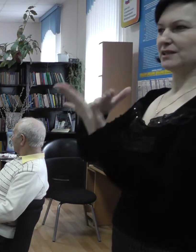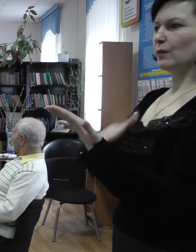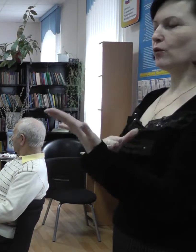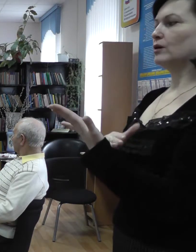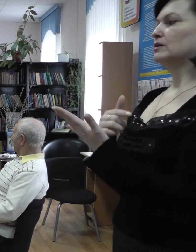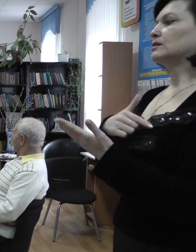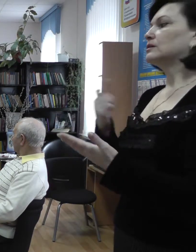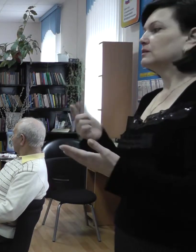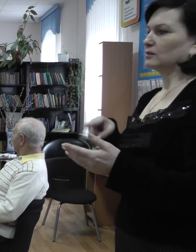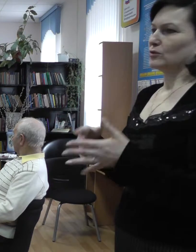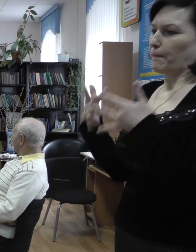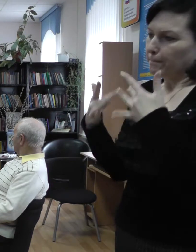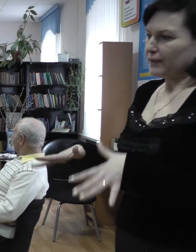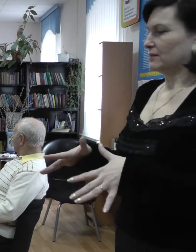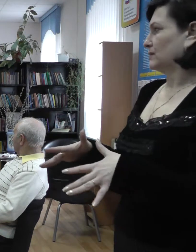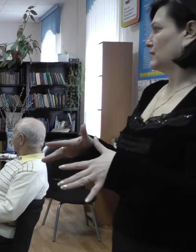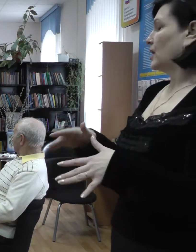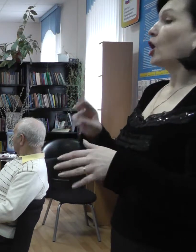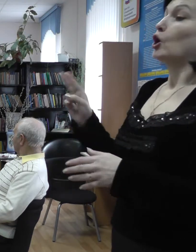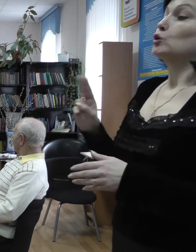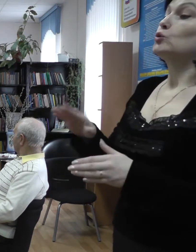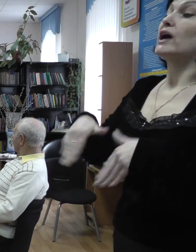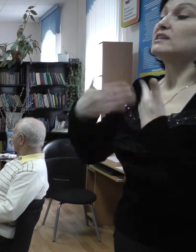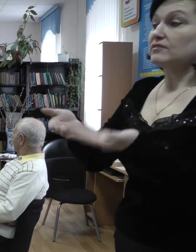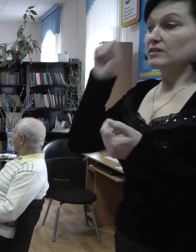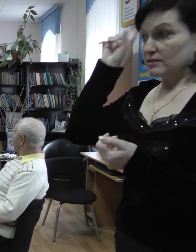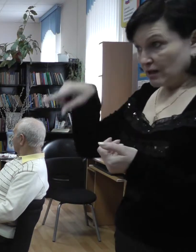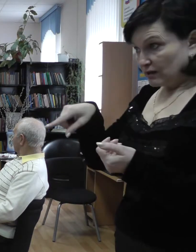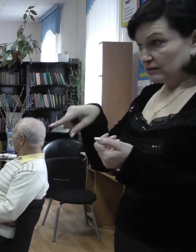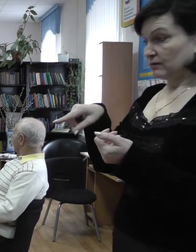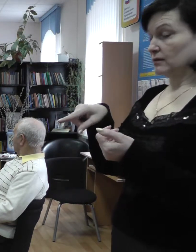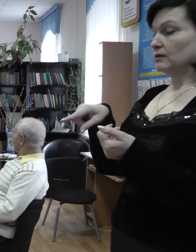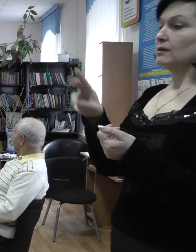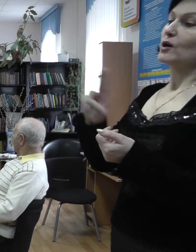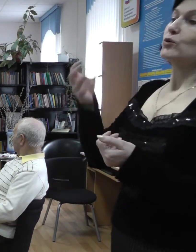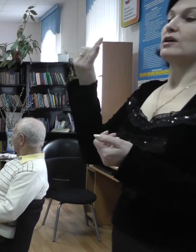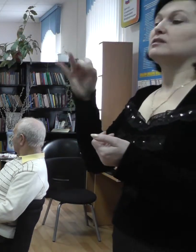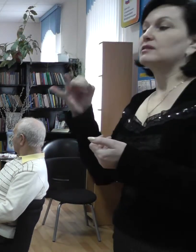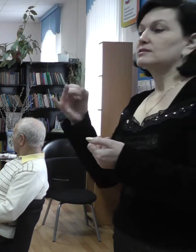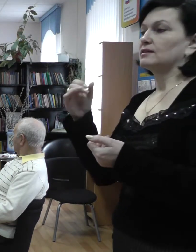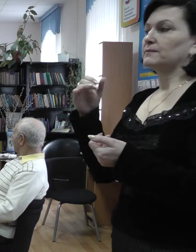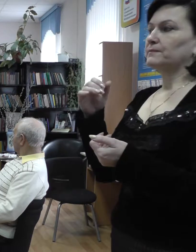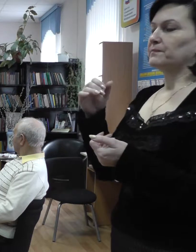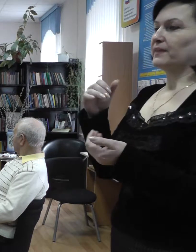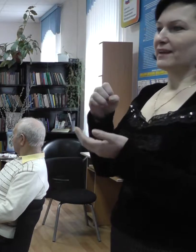где-то что-то я упустила. Возможно, кто-то из вас знает какой-то интересный факт.